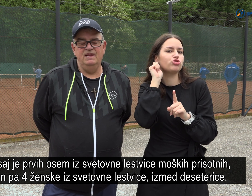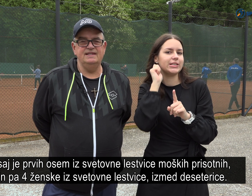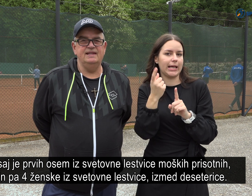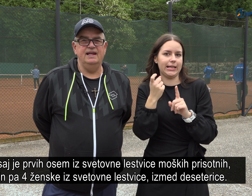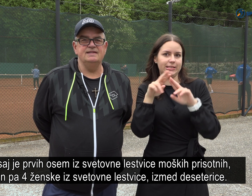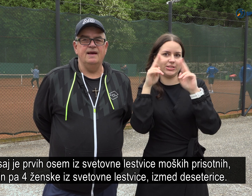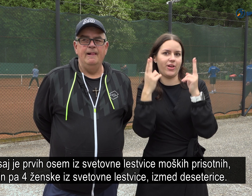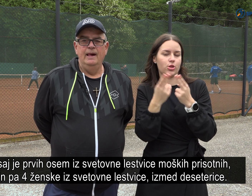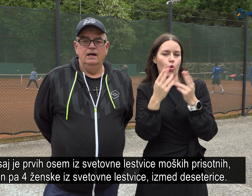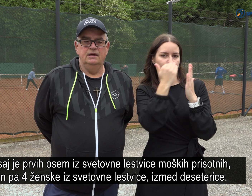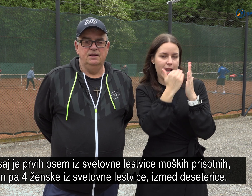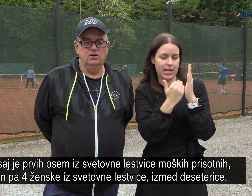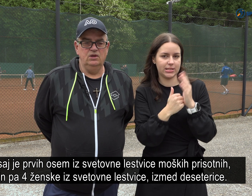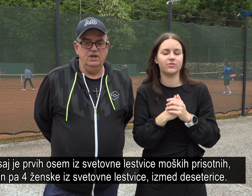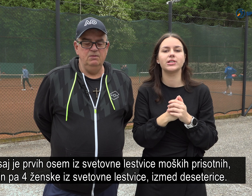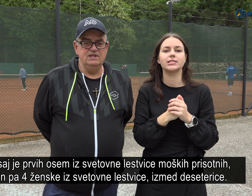lestvice izmed 10-terice.